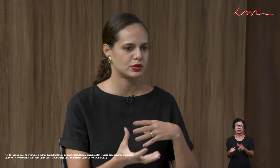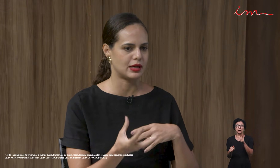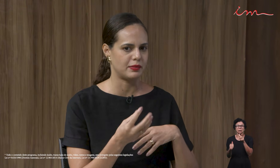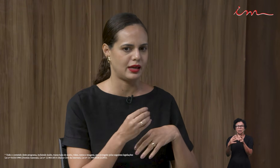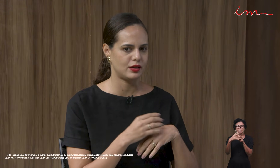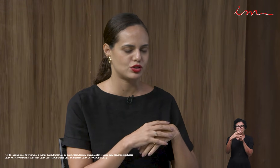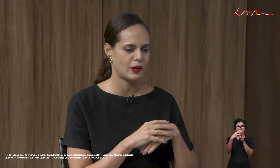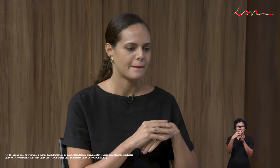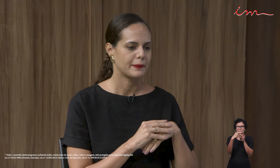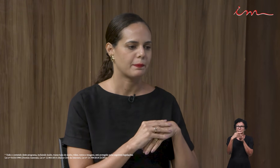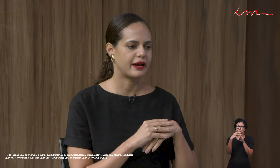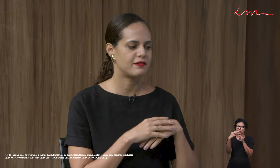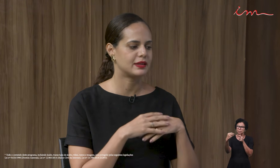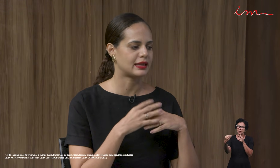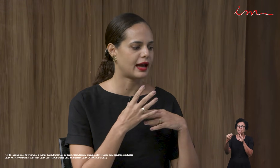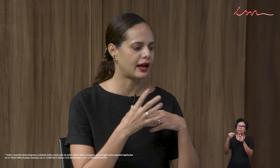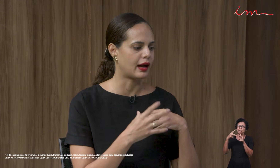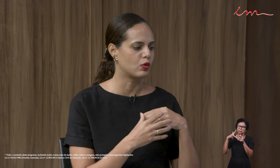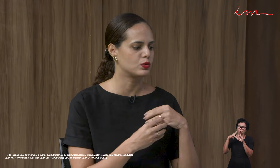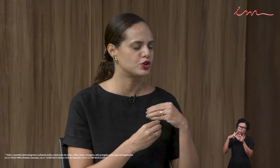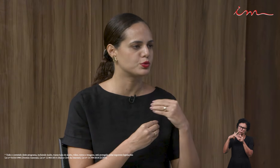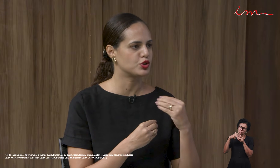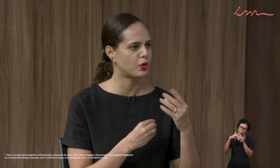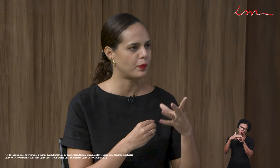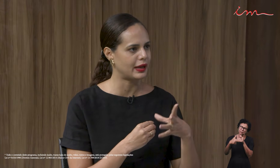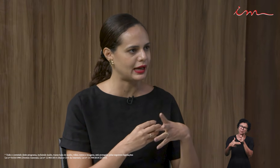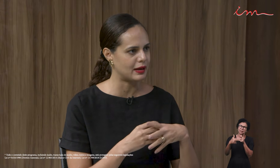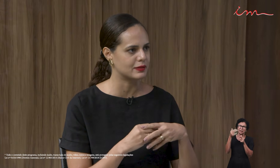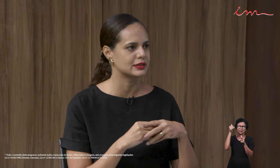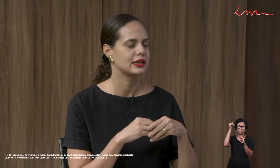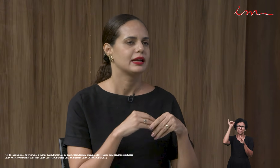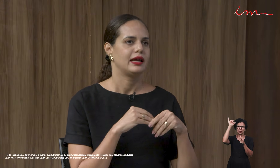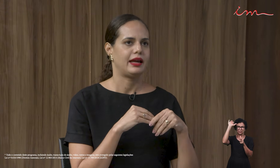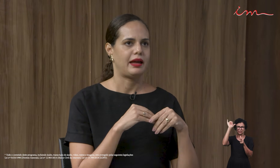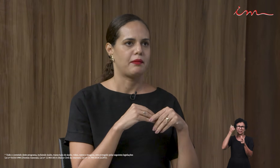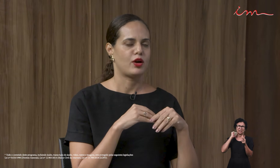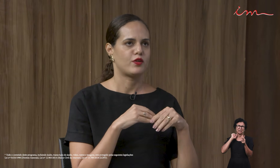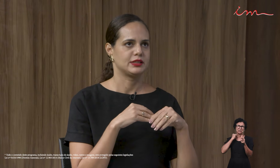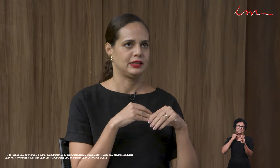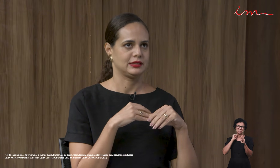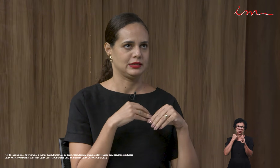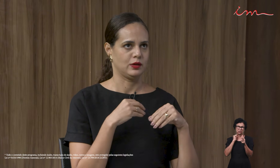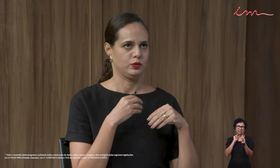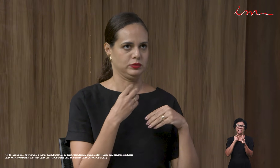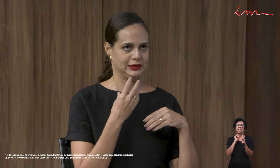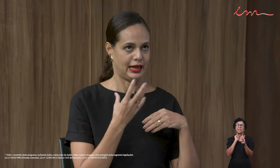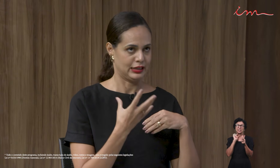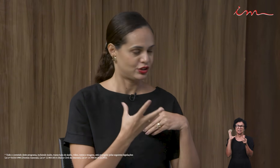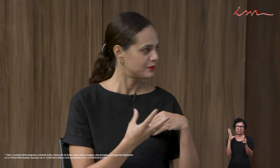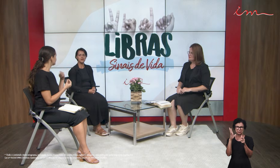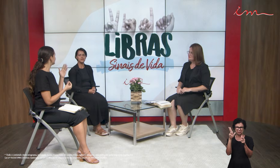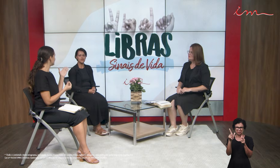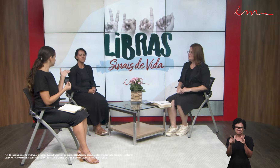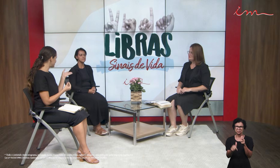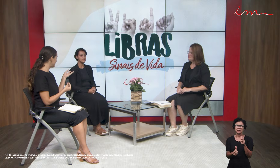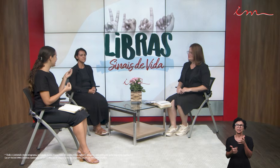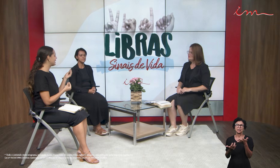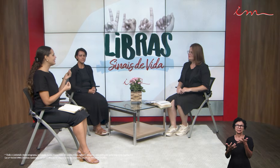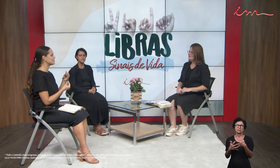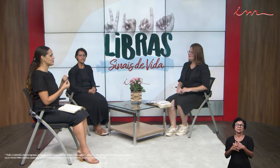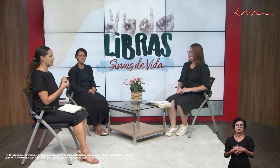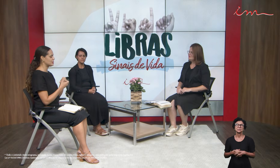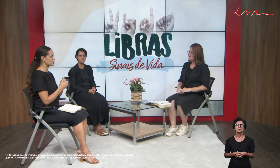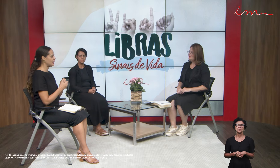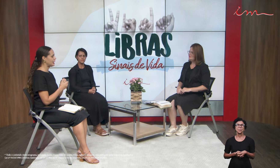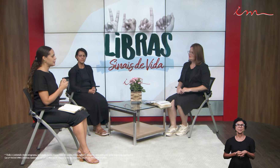feito justamente para evitar alguns tipos de problemas, maior facilitação Questão de higiene, da né?